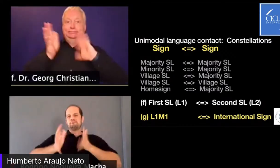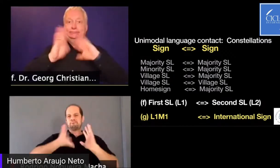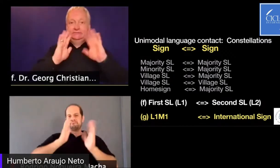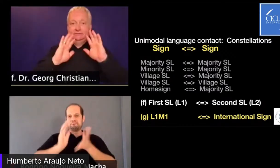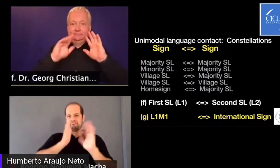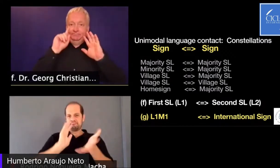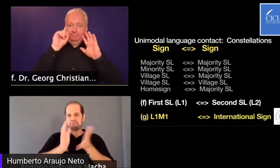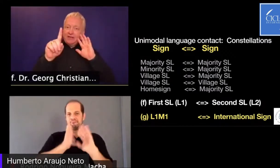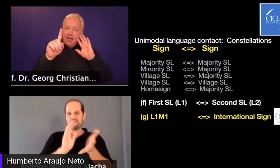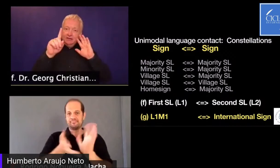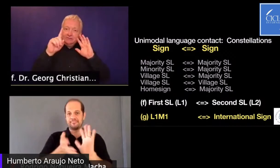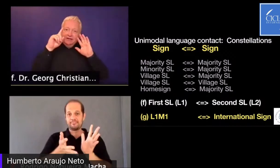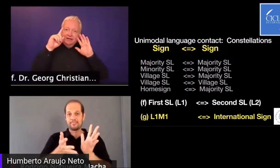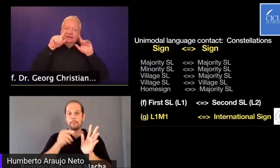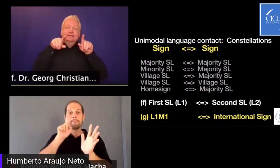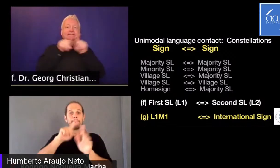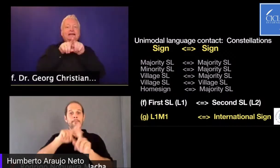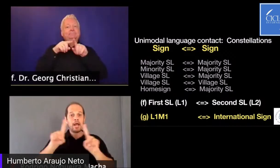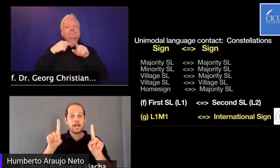sinais internacional.